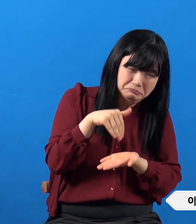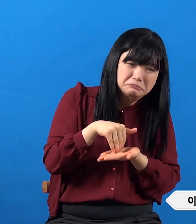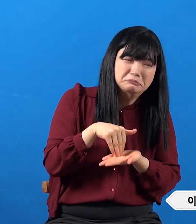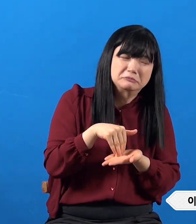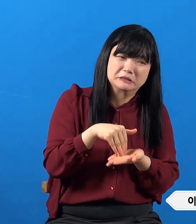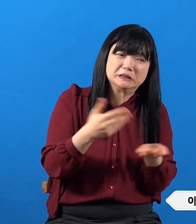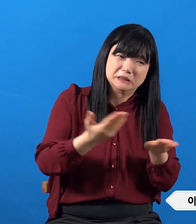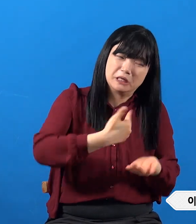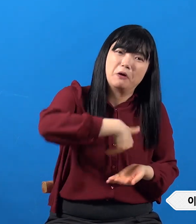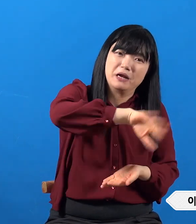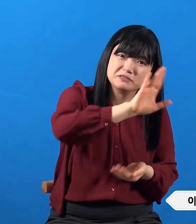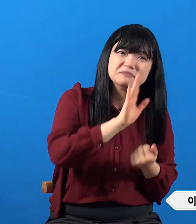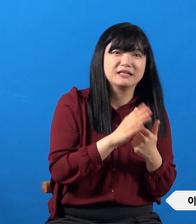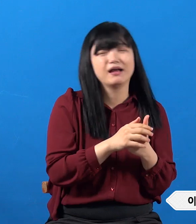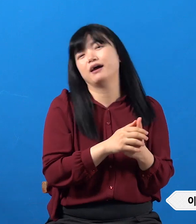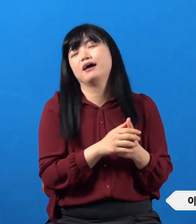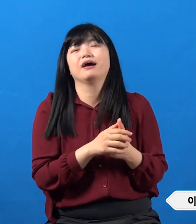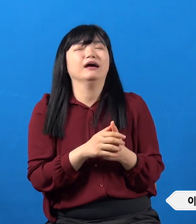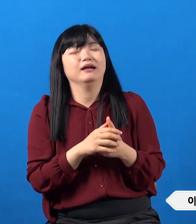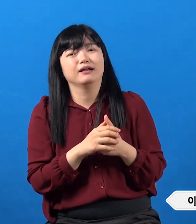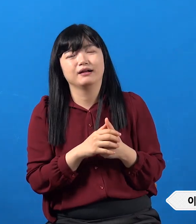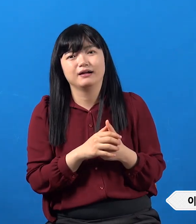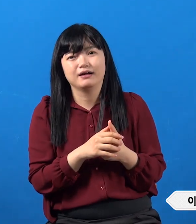뉘우치고 일하러 갔다는 것입니다.